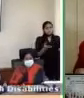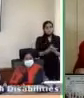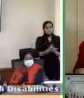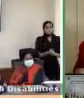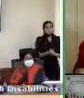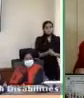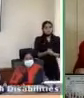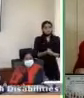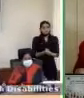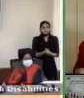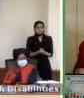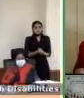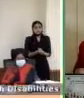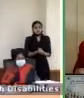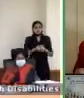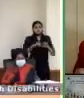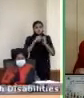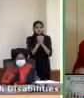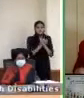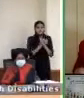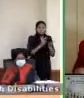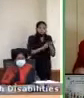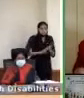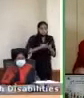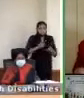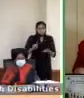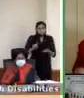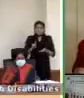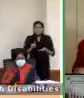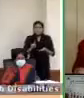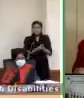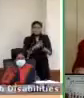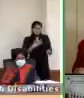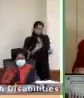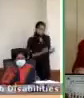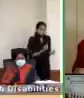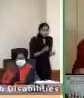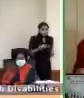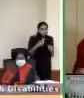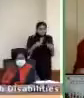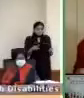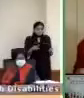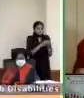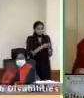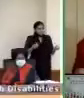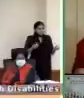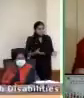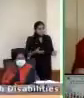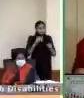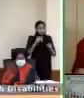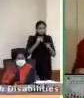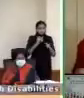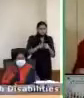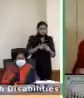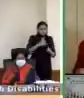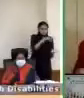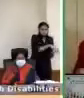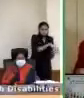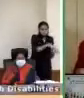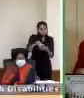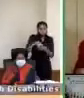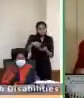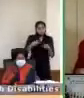रिफ्लेक्सोलॉजी, नर्सरी वर्कर्स, मशरूम खेती और डेयरी फार्मिंग, उद्यमिता, कार्यस्थल एवं सामाजिक जीवन